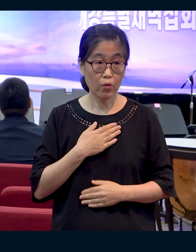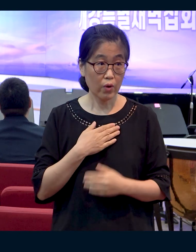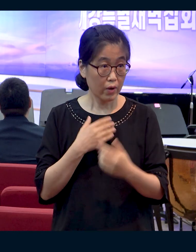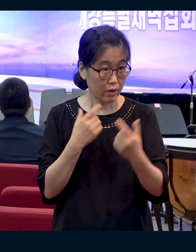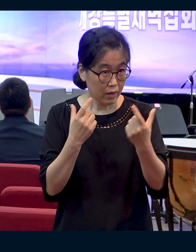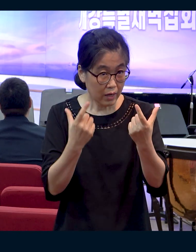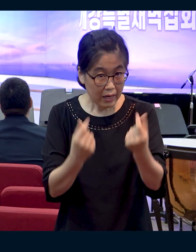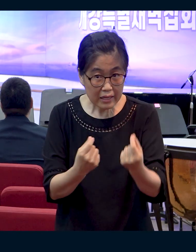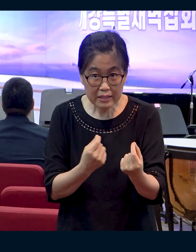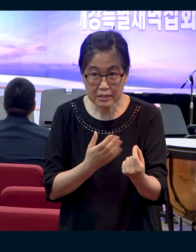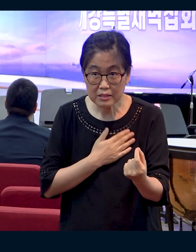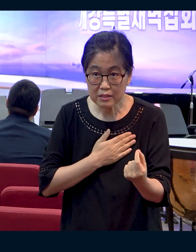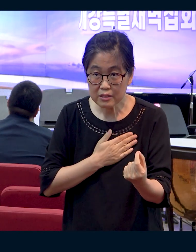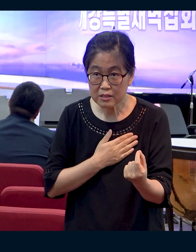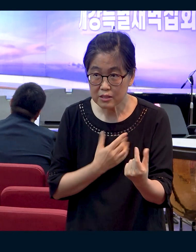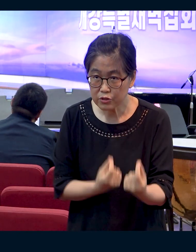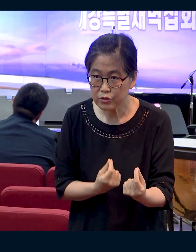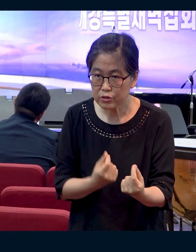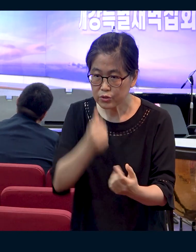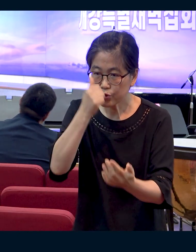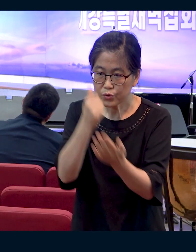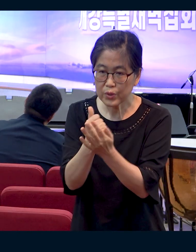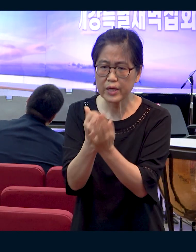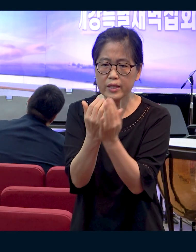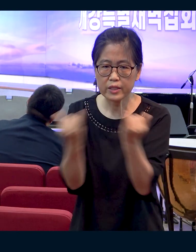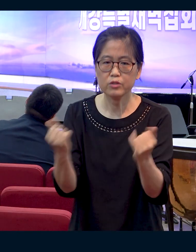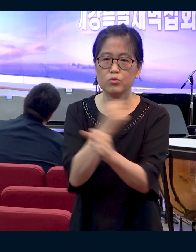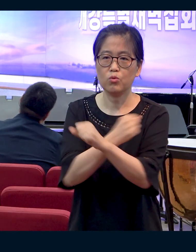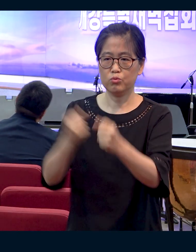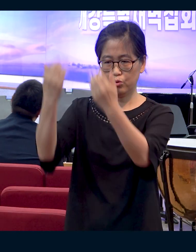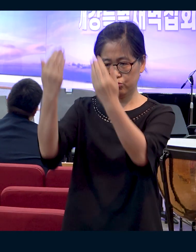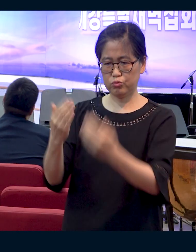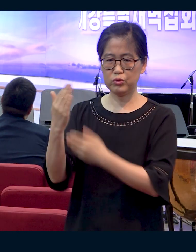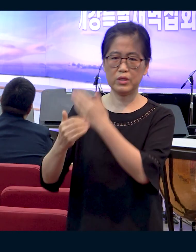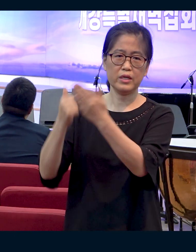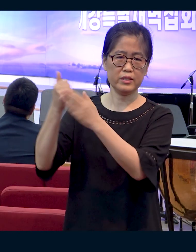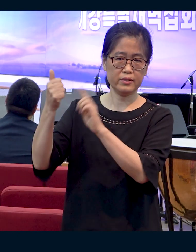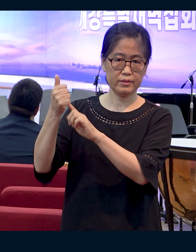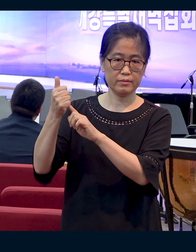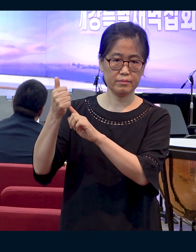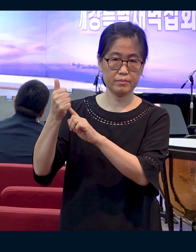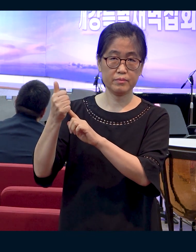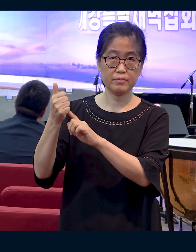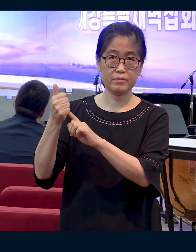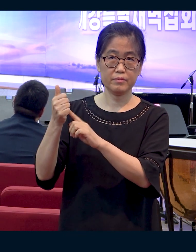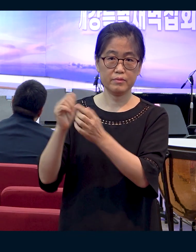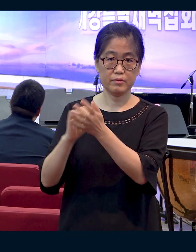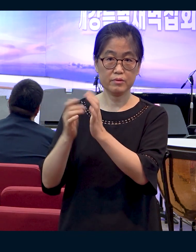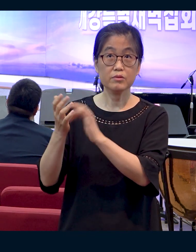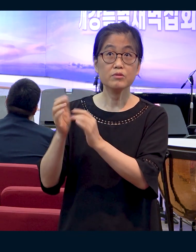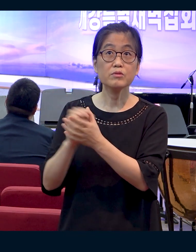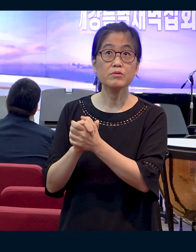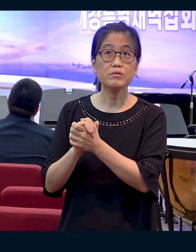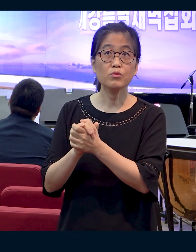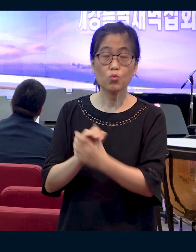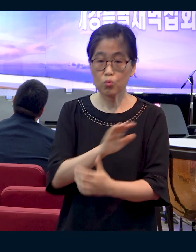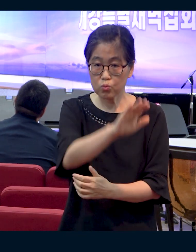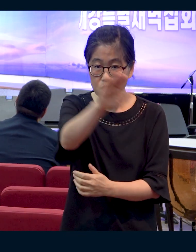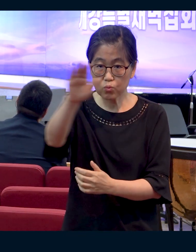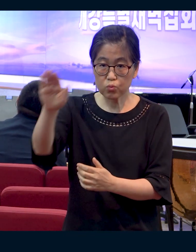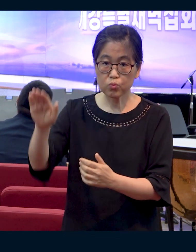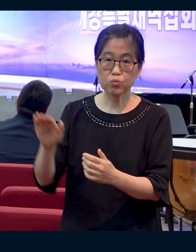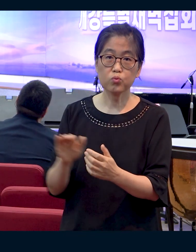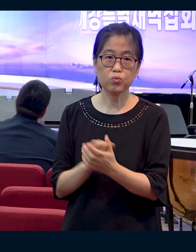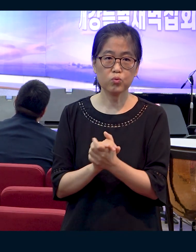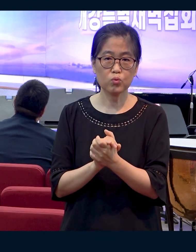나 같은 죄인까지 용서하신 하나님의 은혜를 내가 받았는데, 이 대속의 은혜가 없이는요 우리는